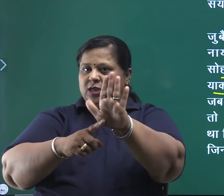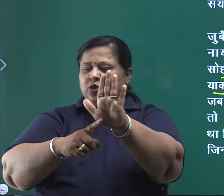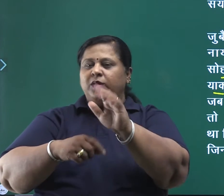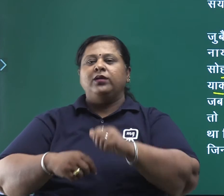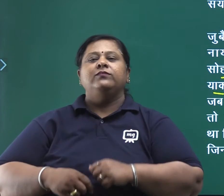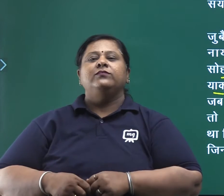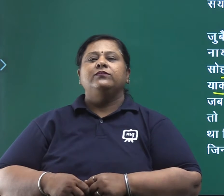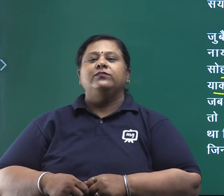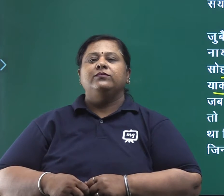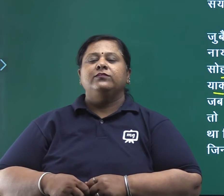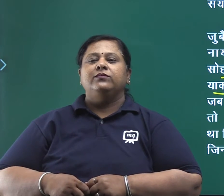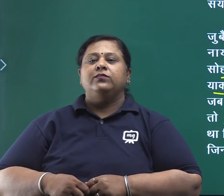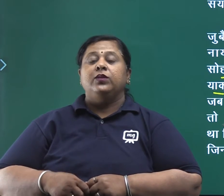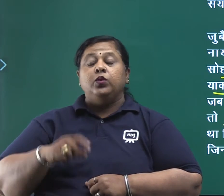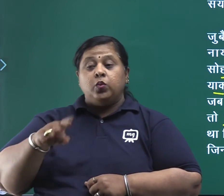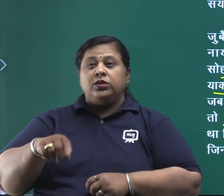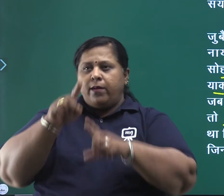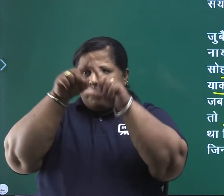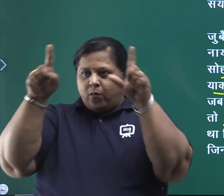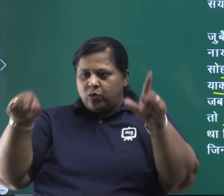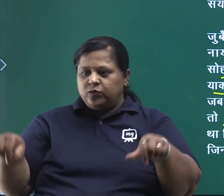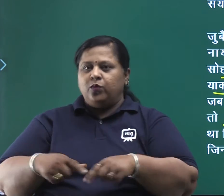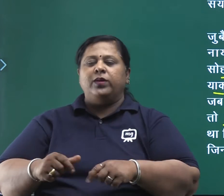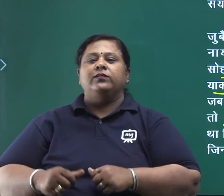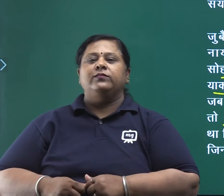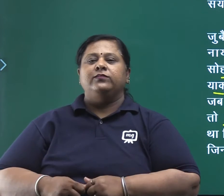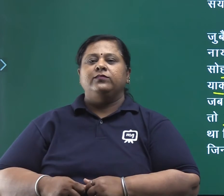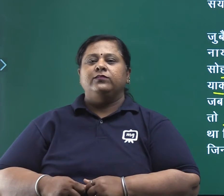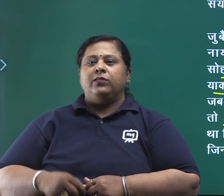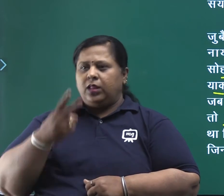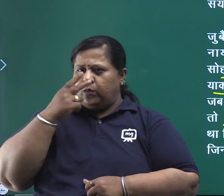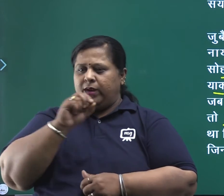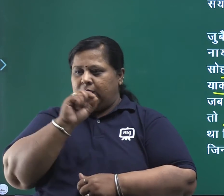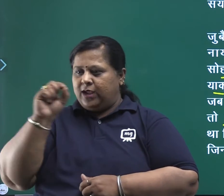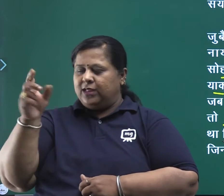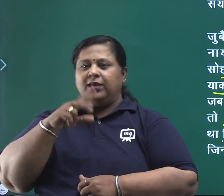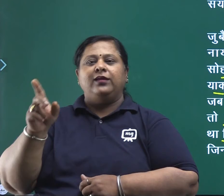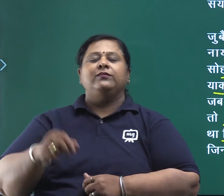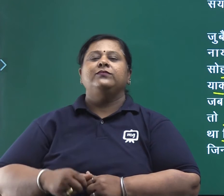हुई तो उसके पोस्टरों पर लिखा था कि